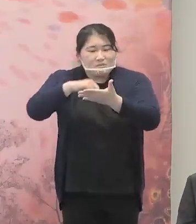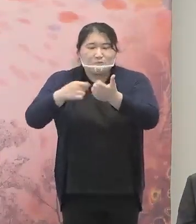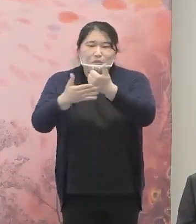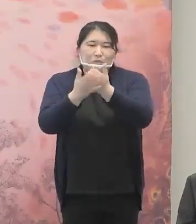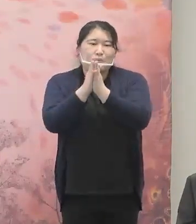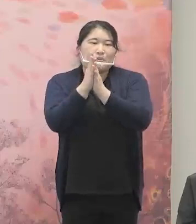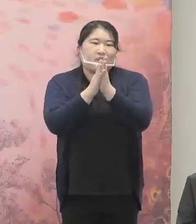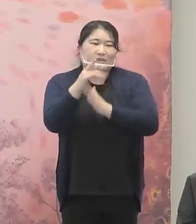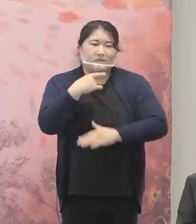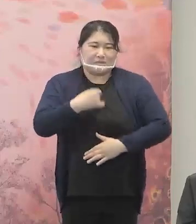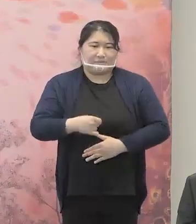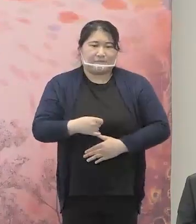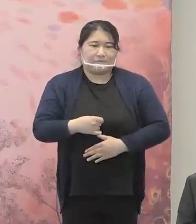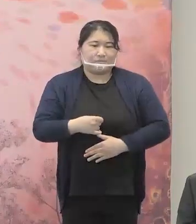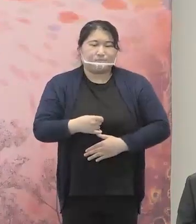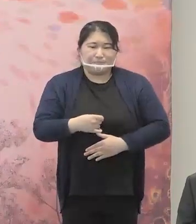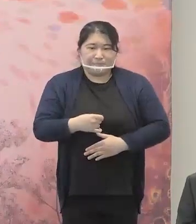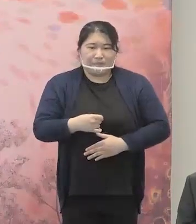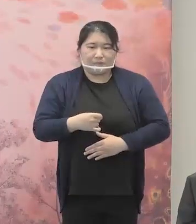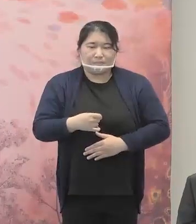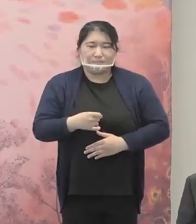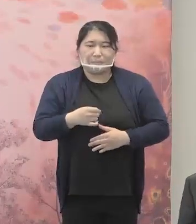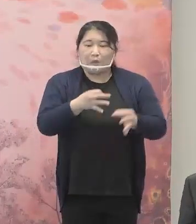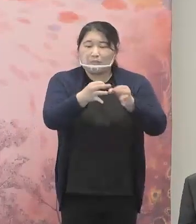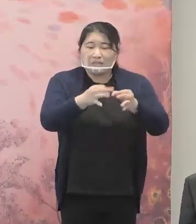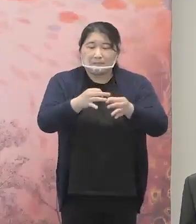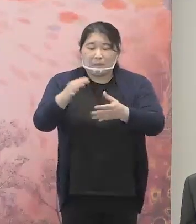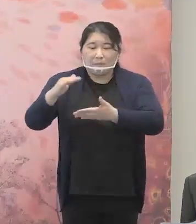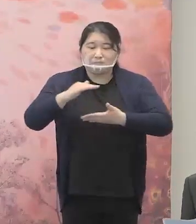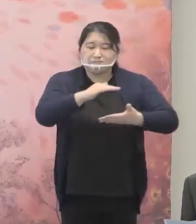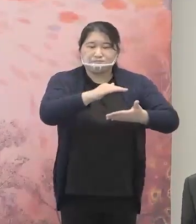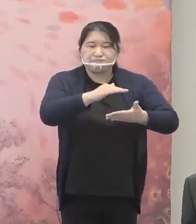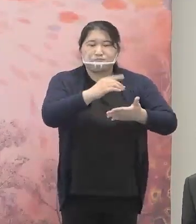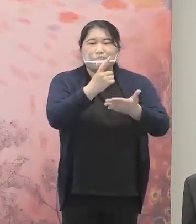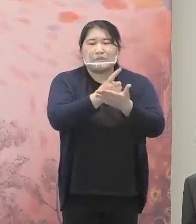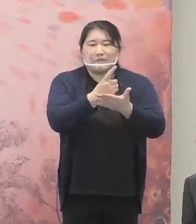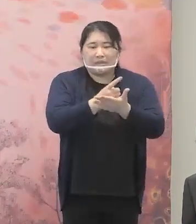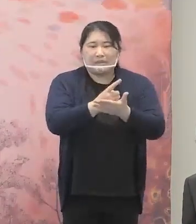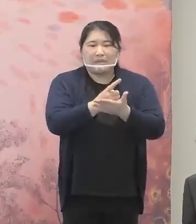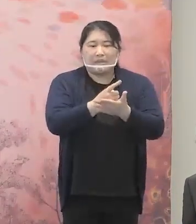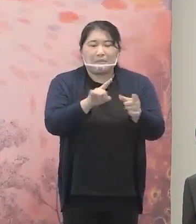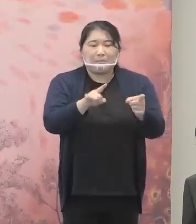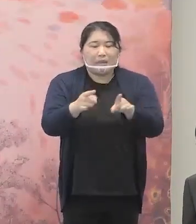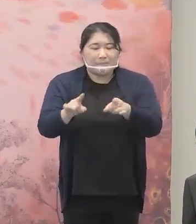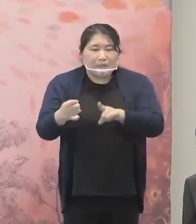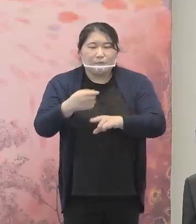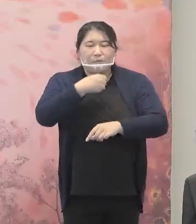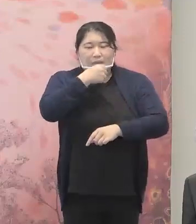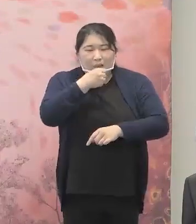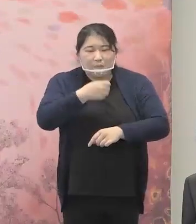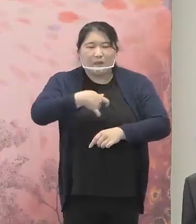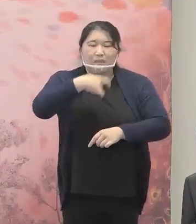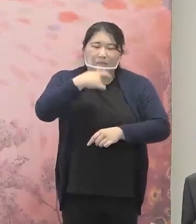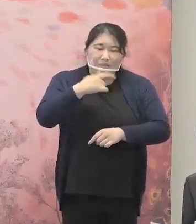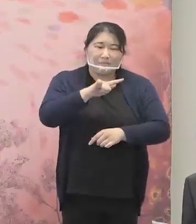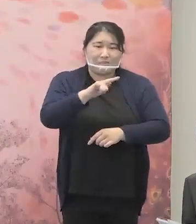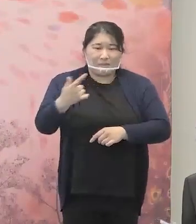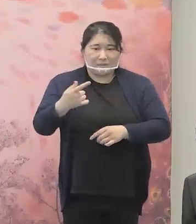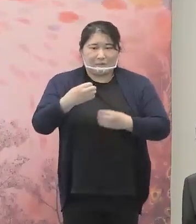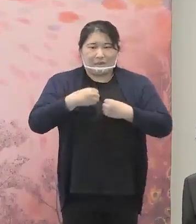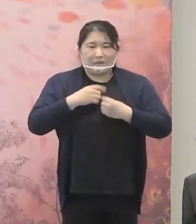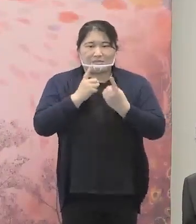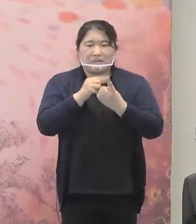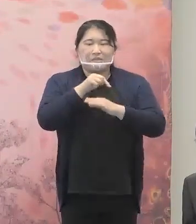しますがテイクアウトのみ、それから会場での飲酒、バーベキュー、カラオケなどは、まあ、感染拡大の恐れ